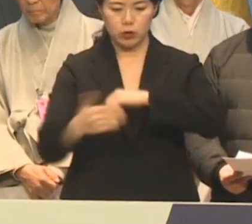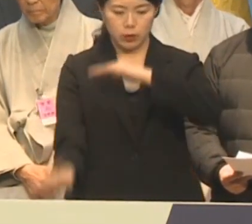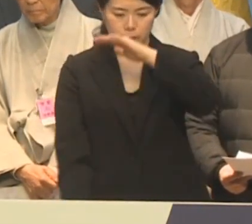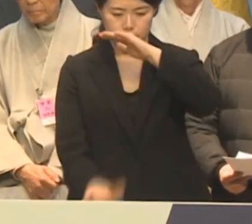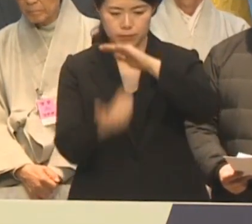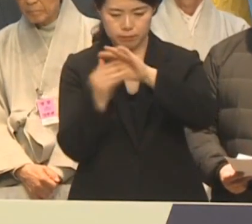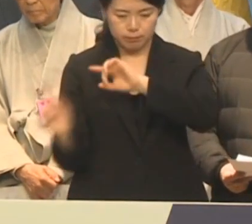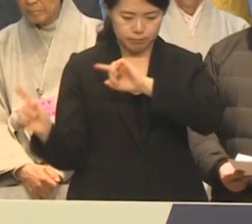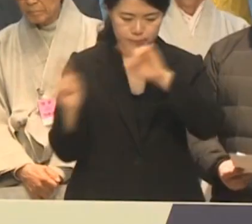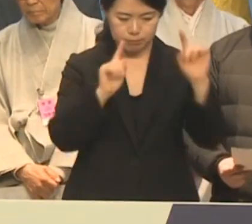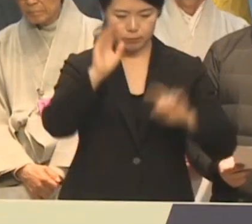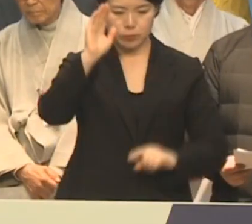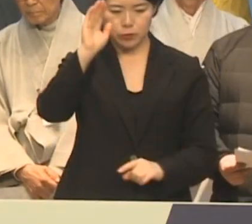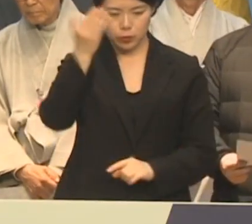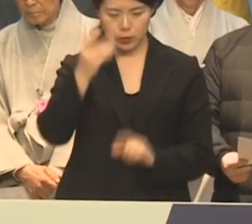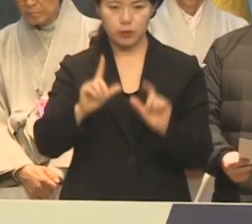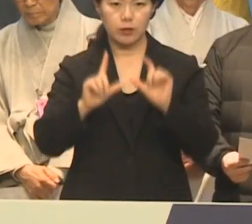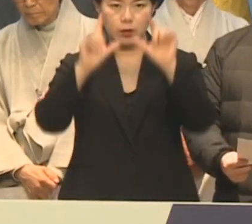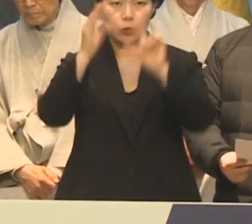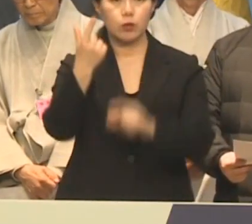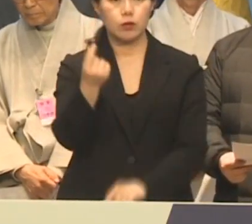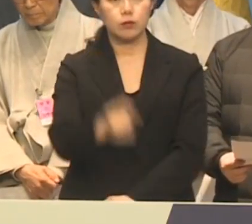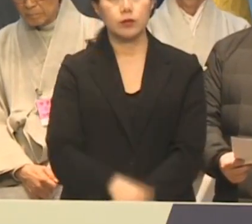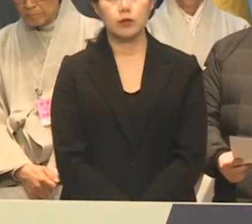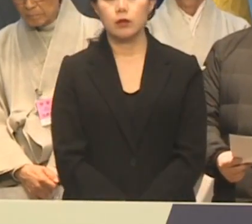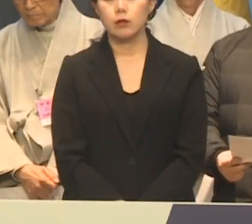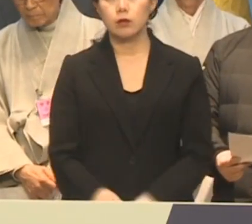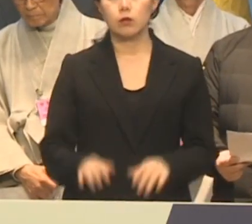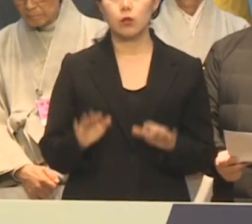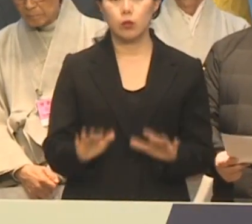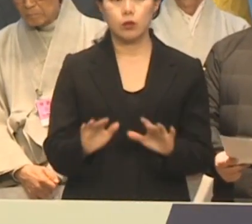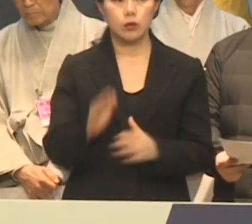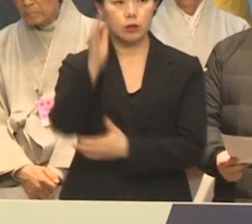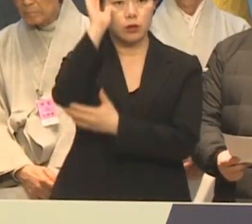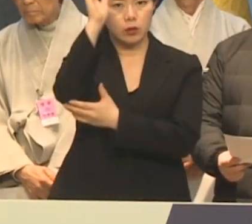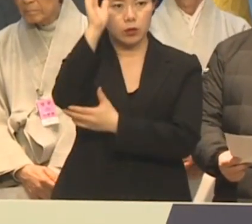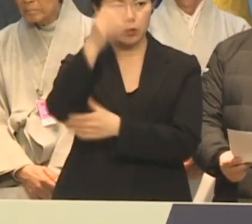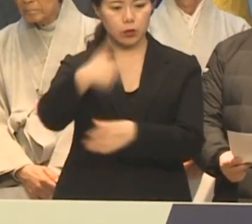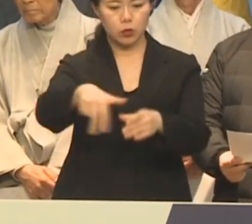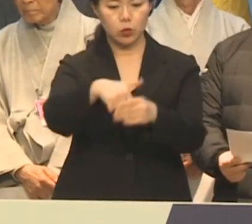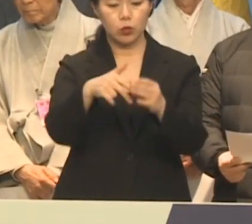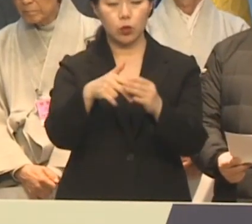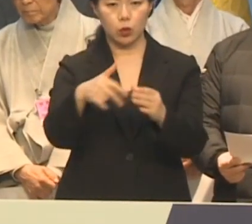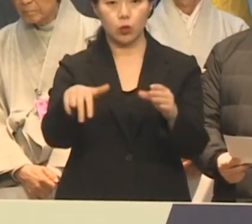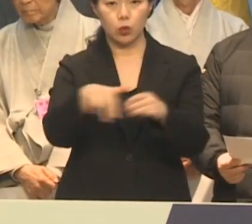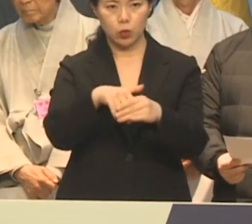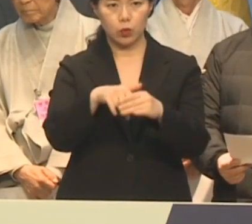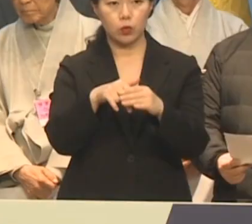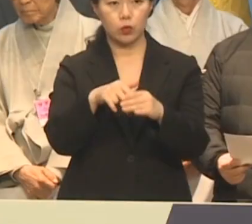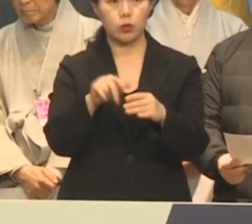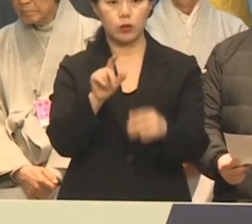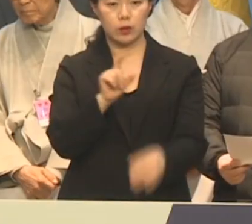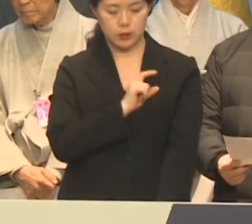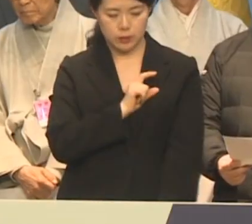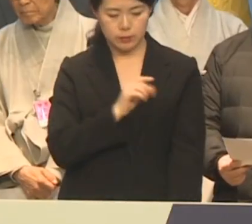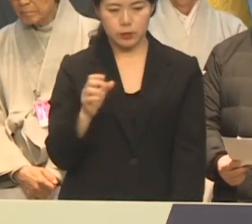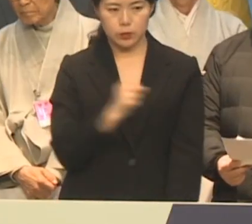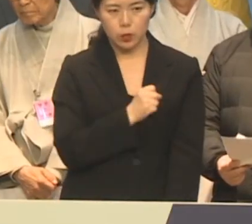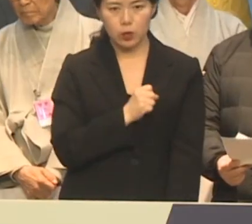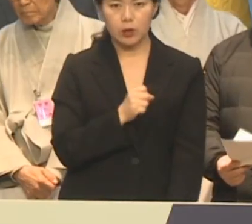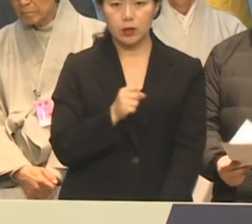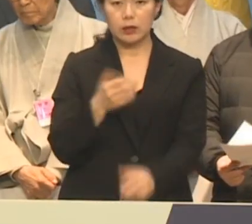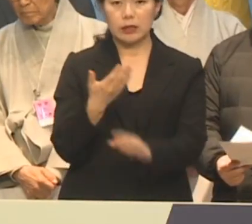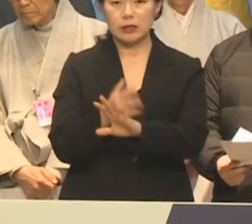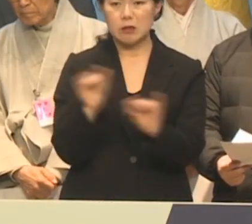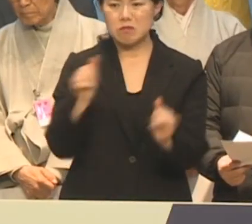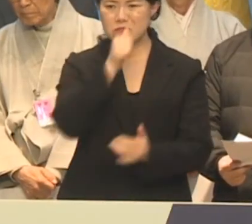거듭나는 전기가 되리라 믿습니다. 오늘 기자회견은 종교의 이름으로 누군가를 정죄하는 것이